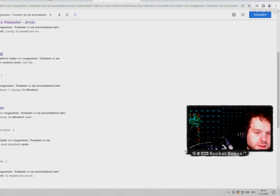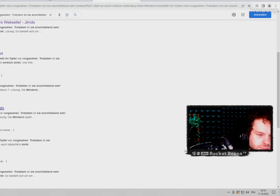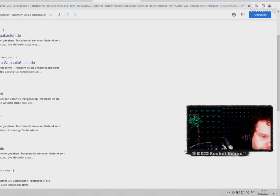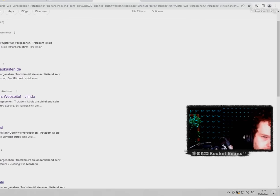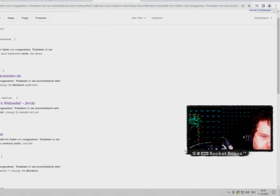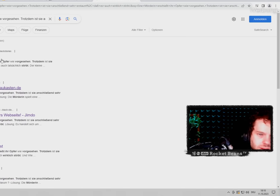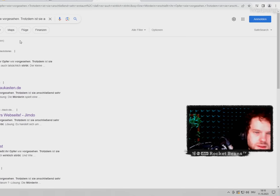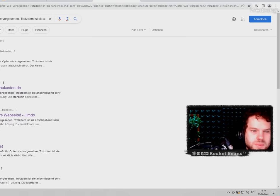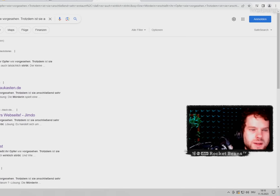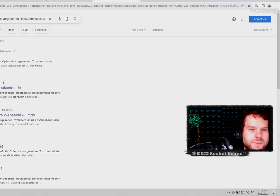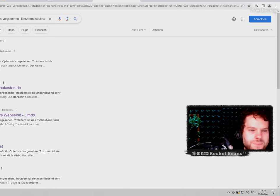Äh, warte mal.